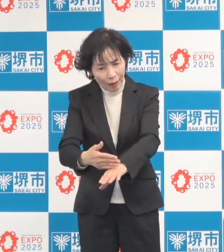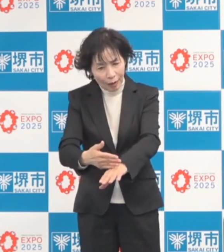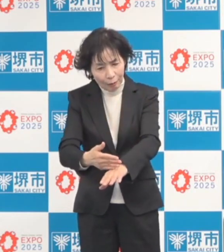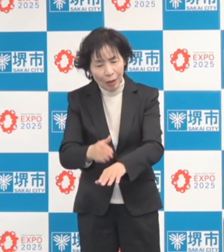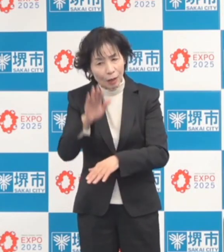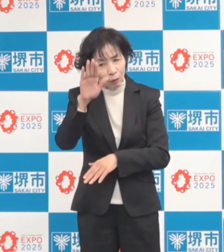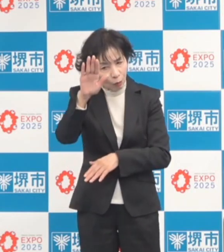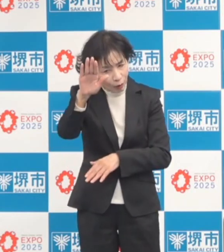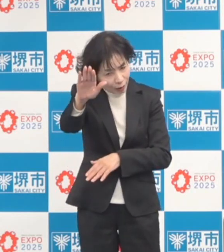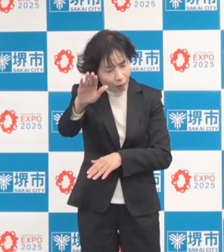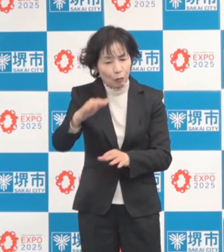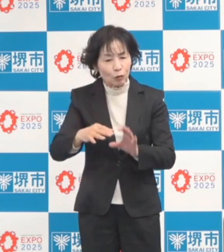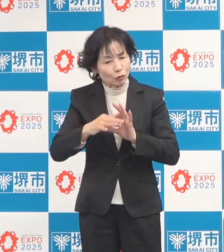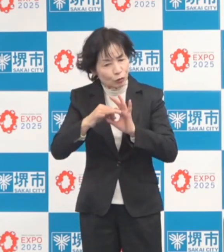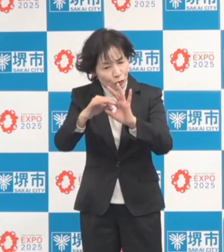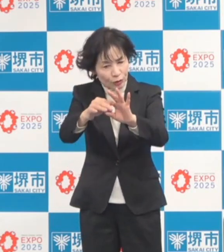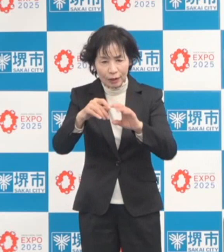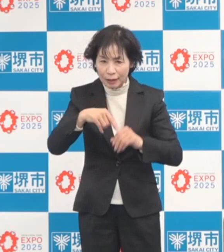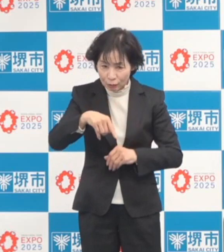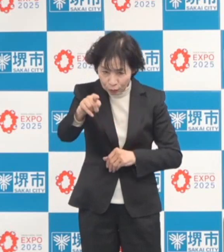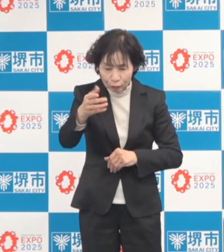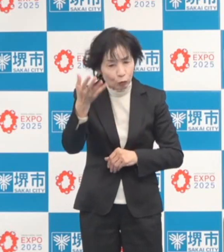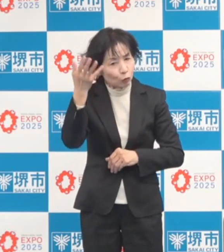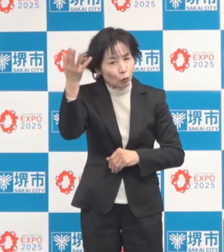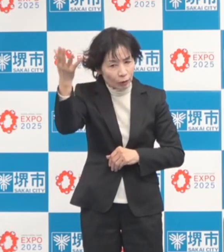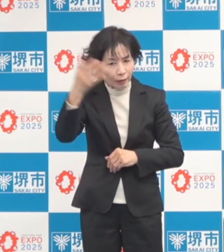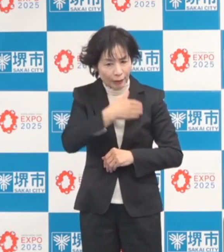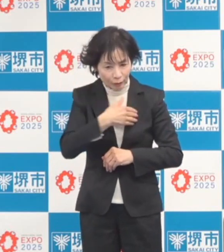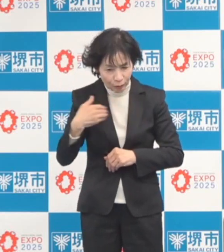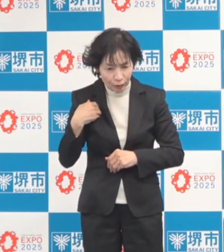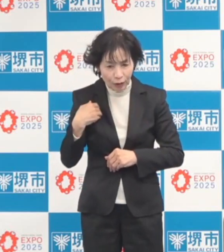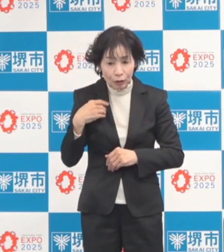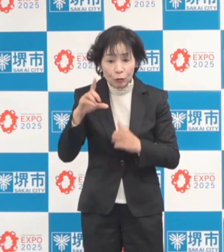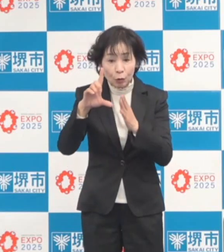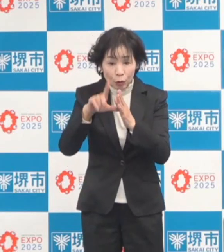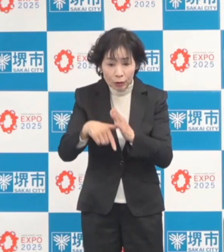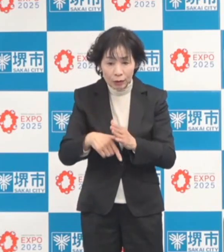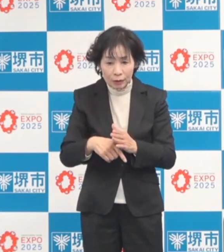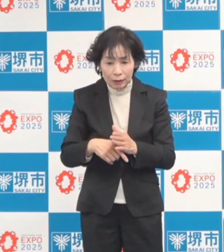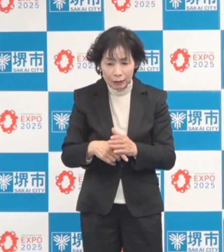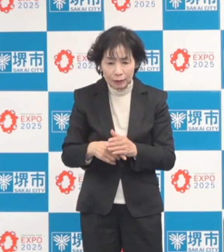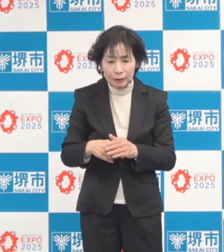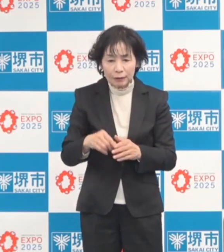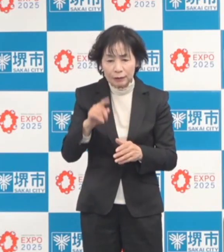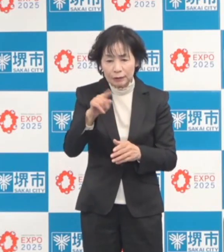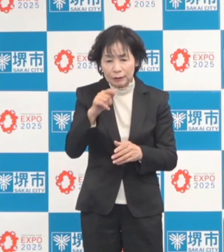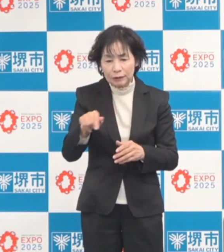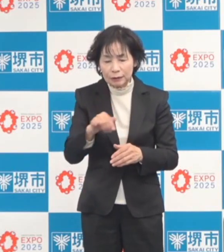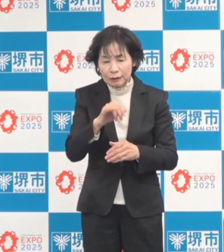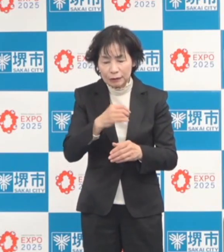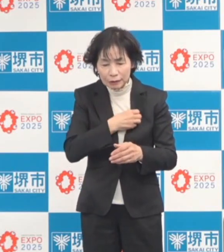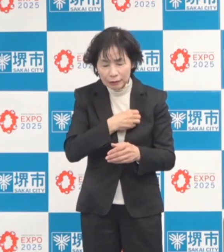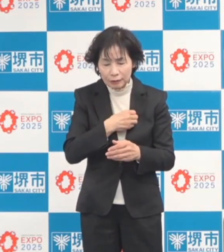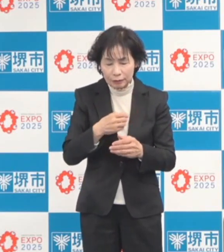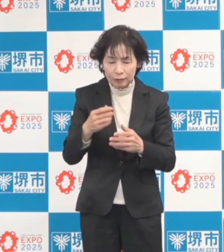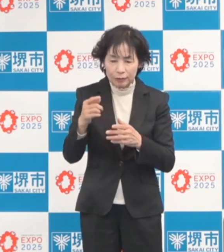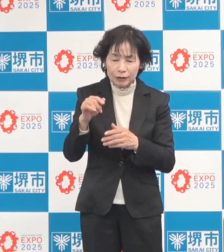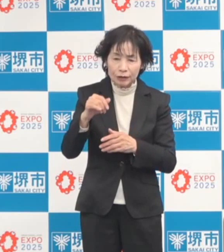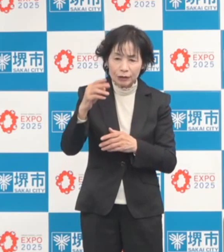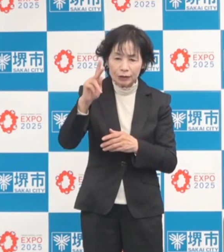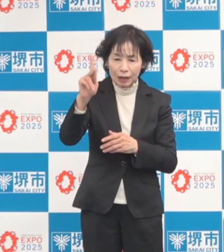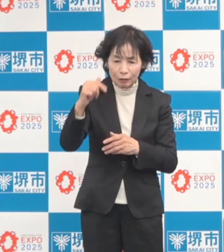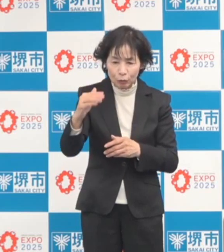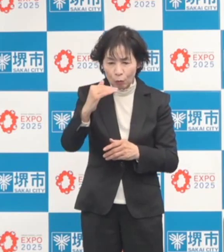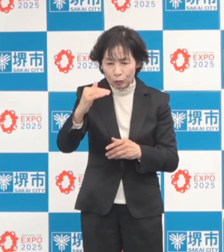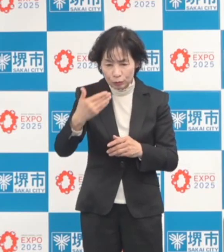これからも続いていくことも想定されます。その場合に人事委員会勧告、国においては人事院ですが、や